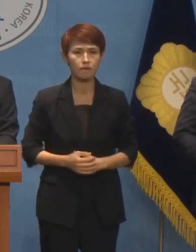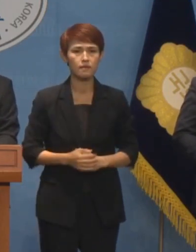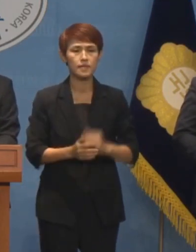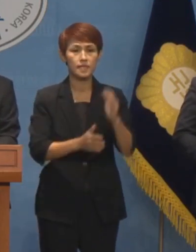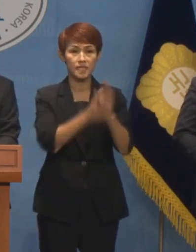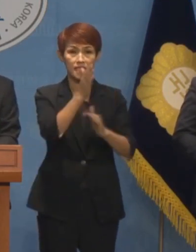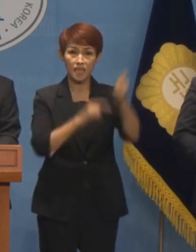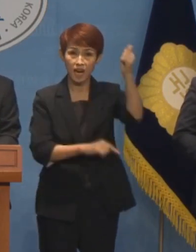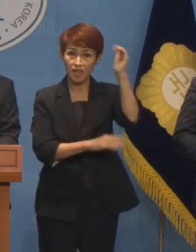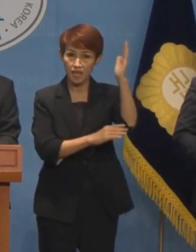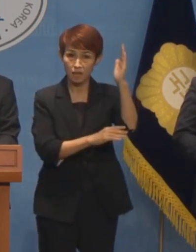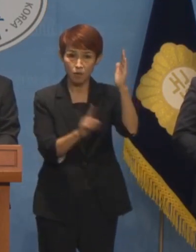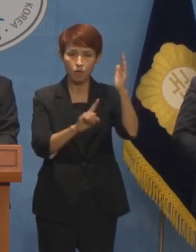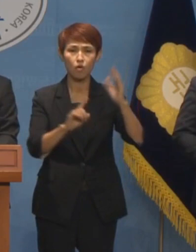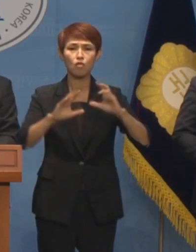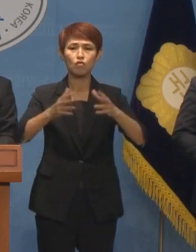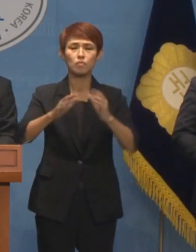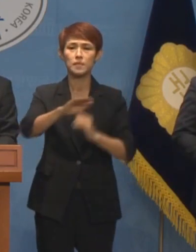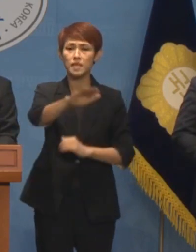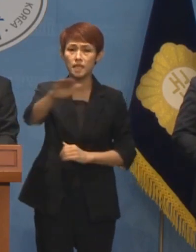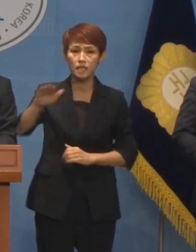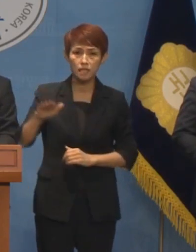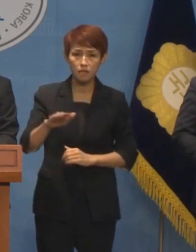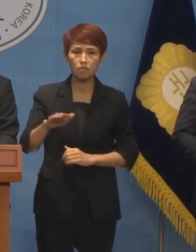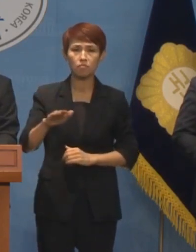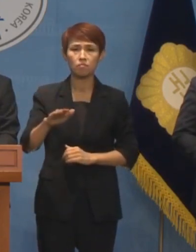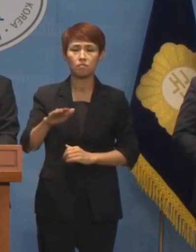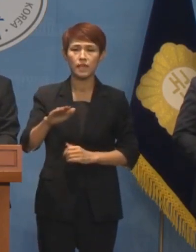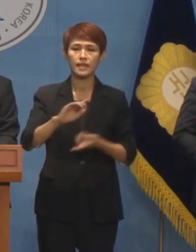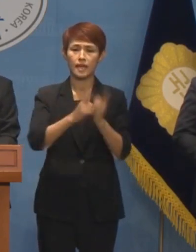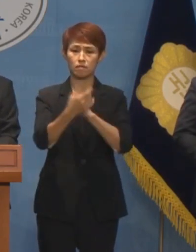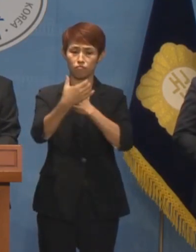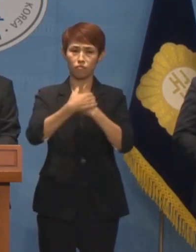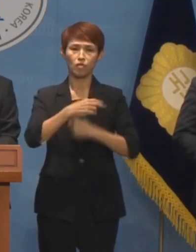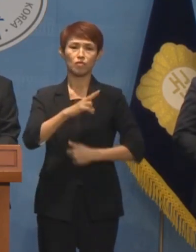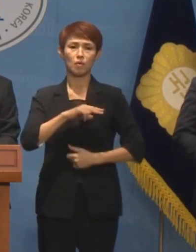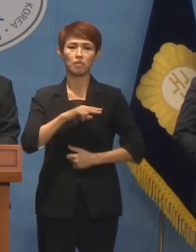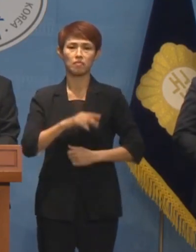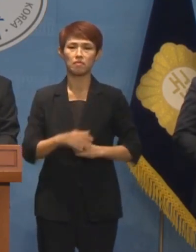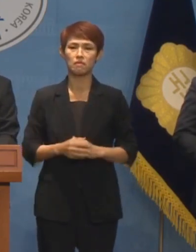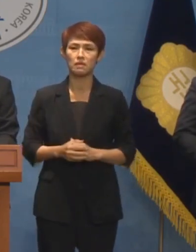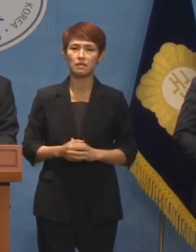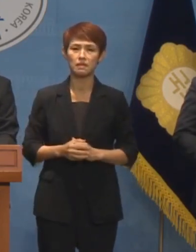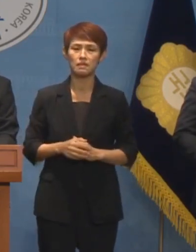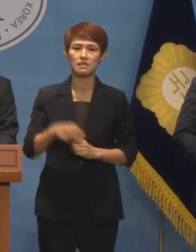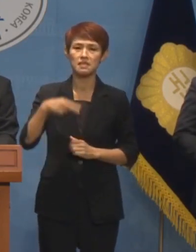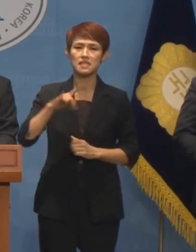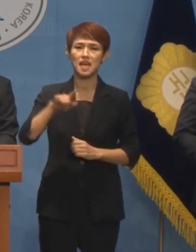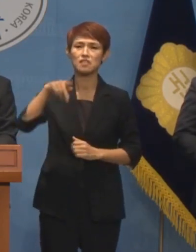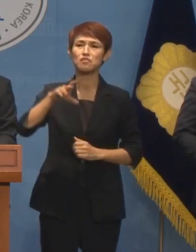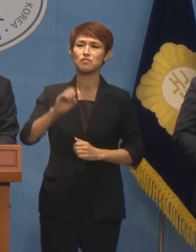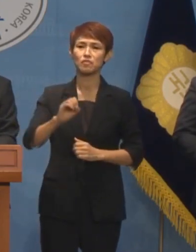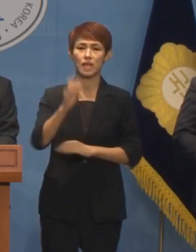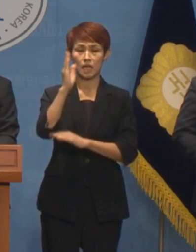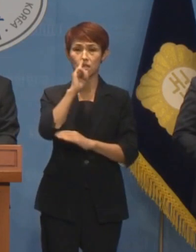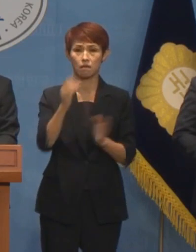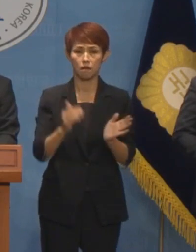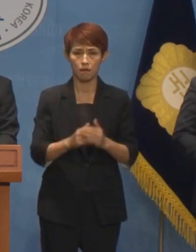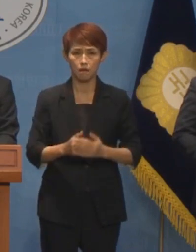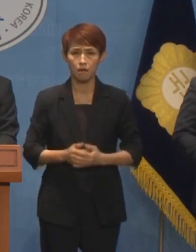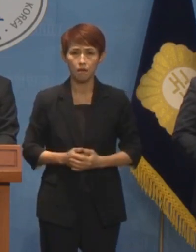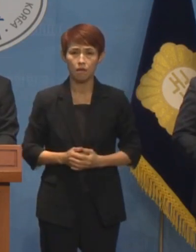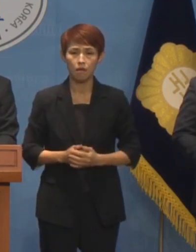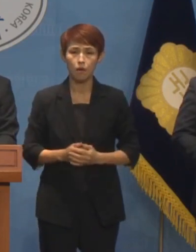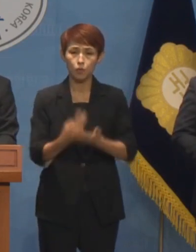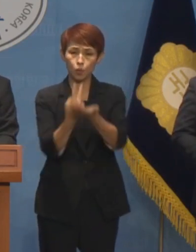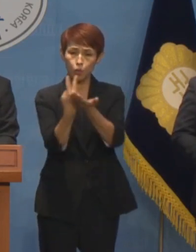또 국민의 대기관인 국회의원을 새충이라고 비난했습니다. 이는 국민의 대표로서